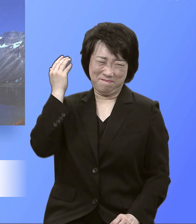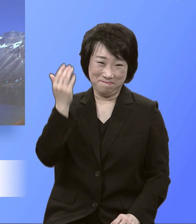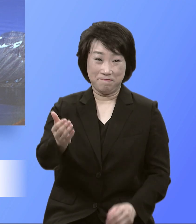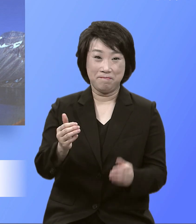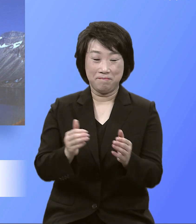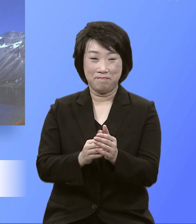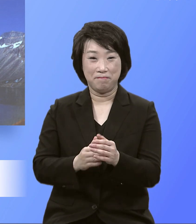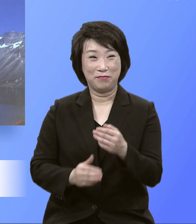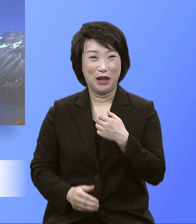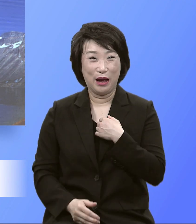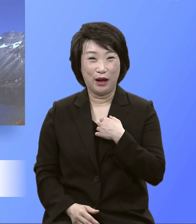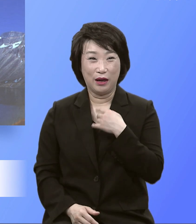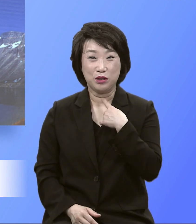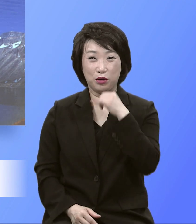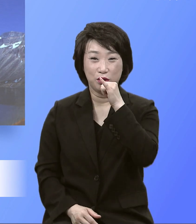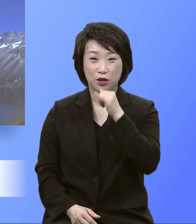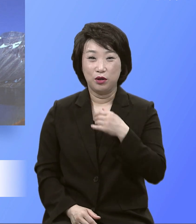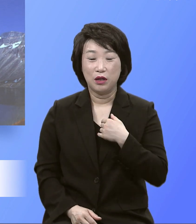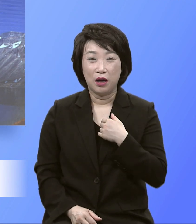전달하는